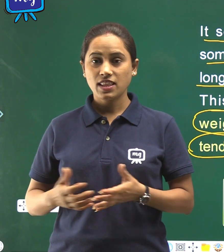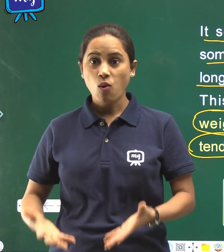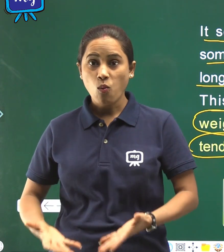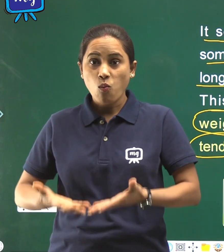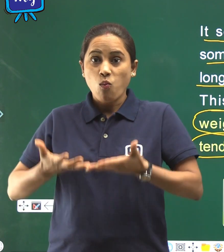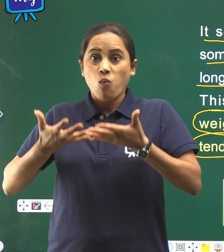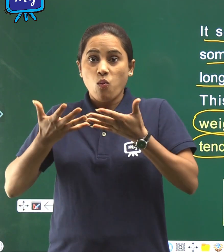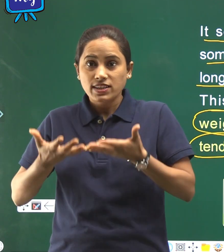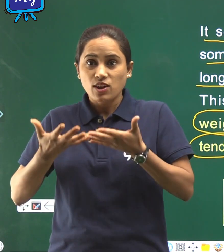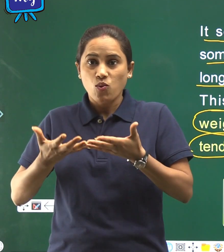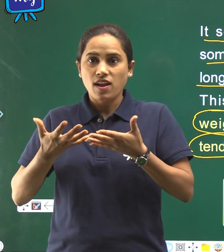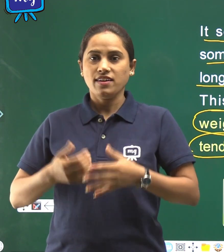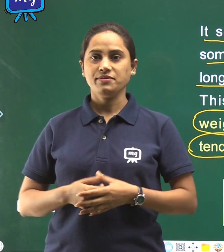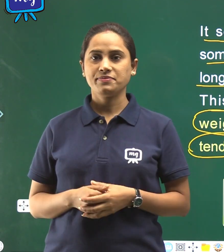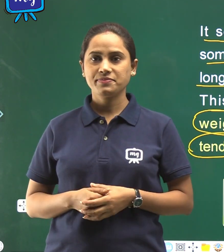वजन होना,